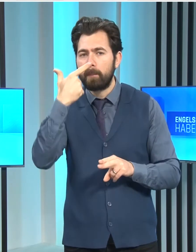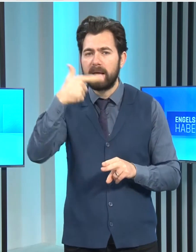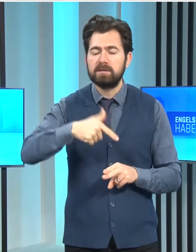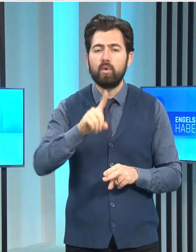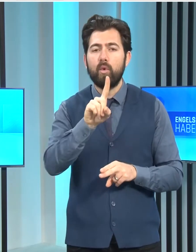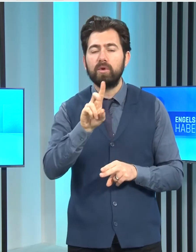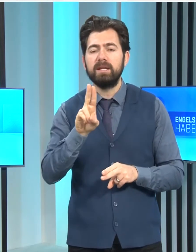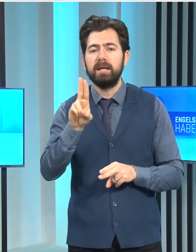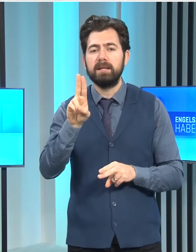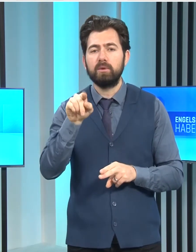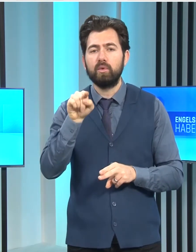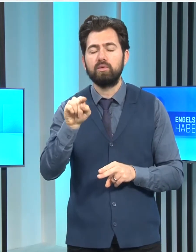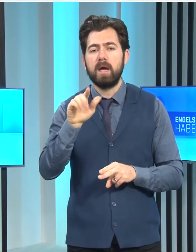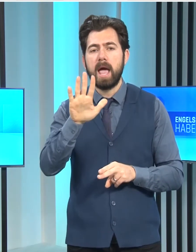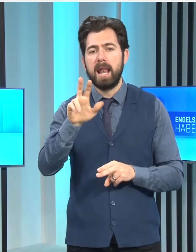17.58 TL,